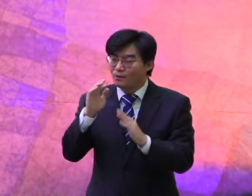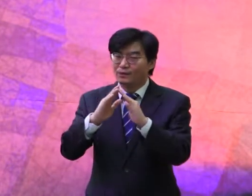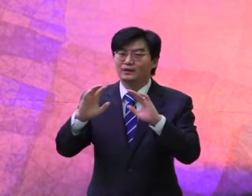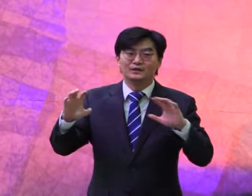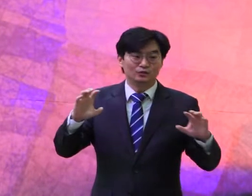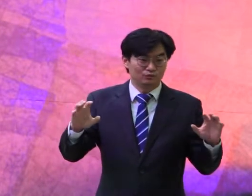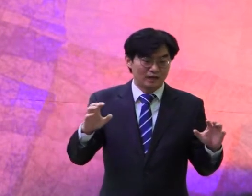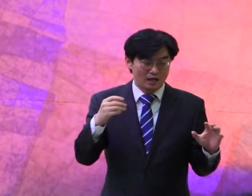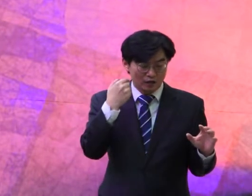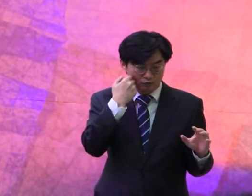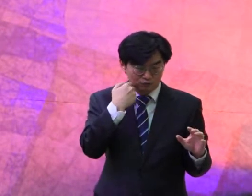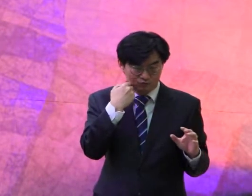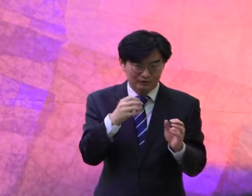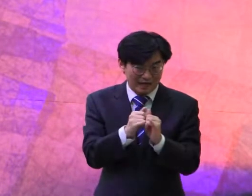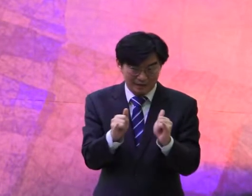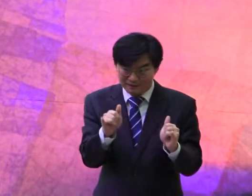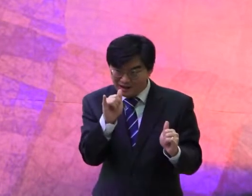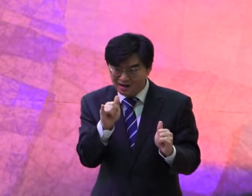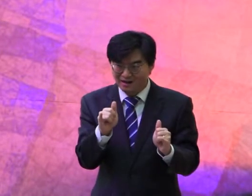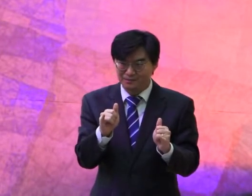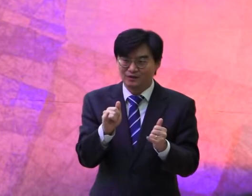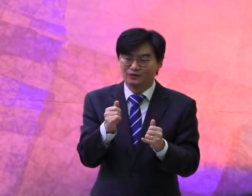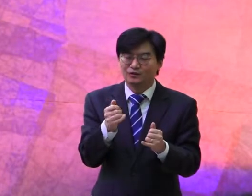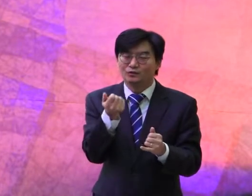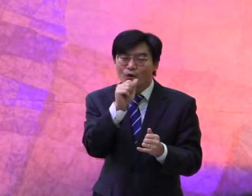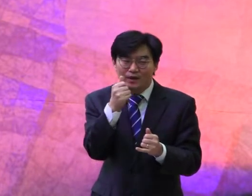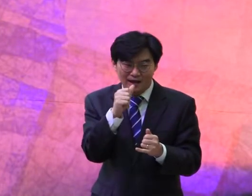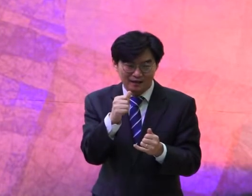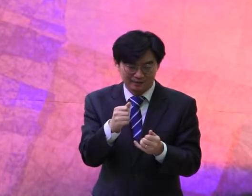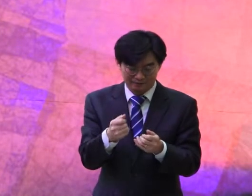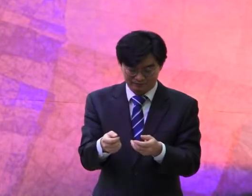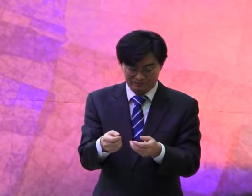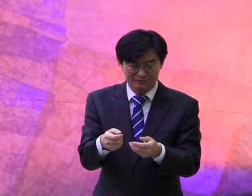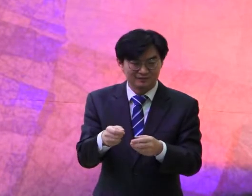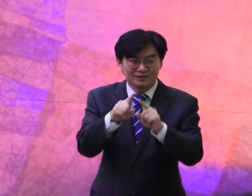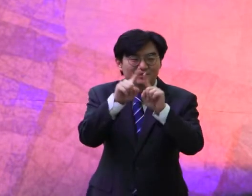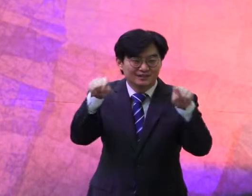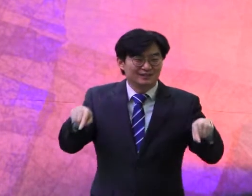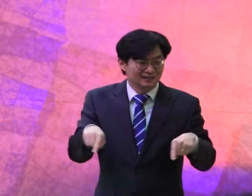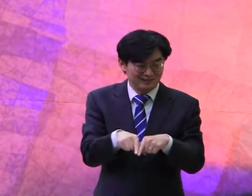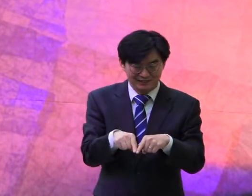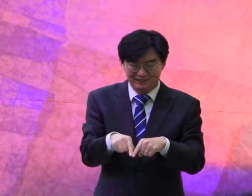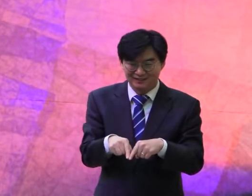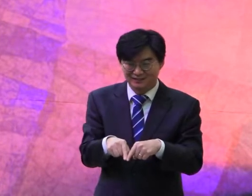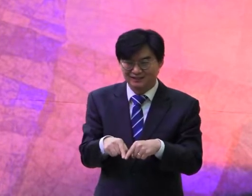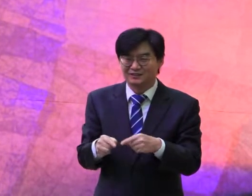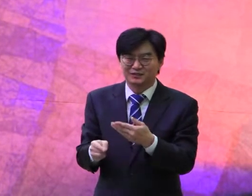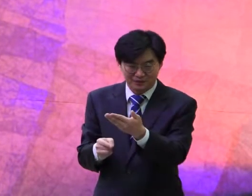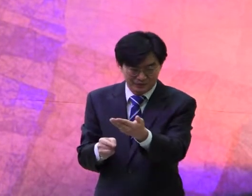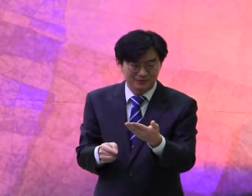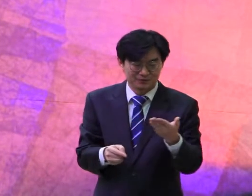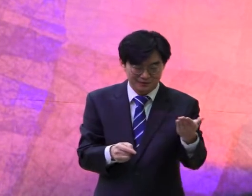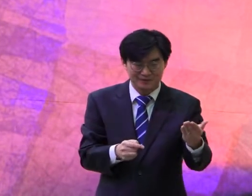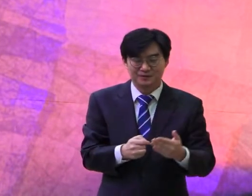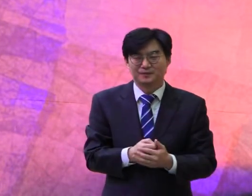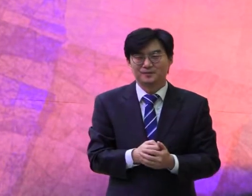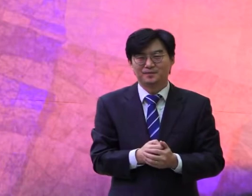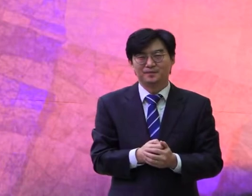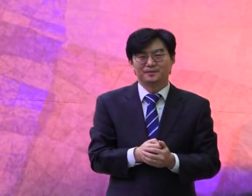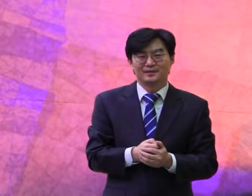분도 괜찮습니다. 누구든 이 전할 분이 있으시면 전단지를 더 받으셔가지고 가져가셔서 전해주시면